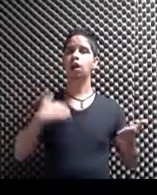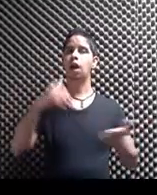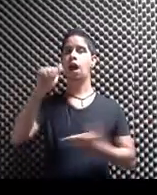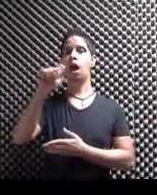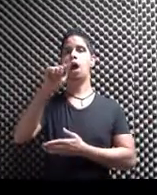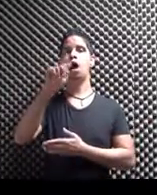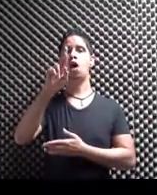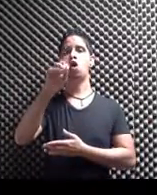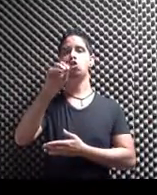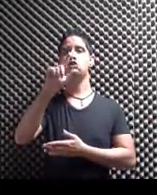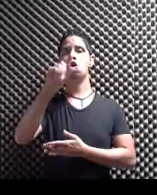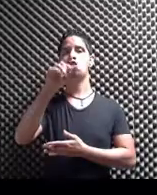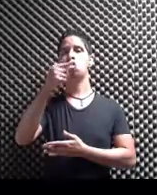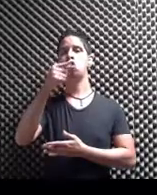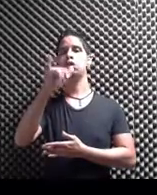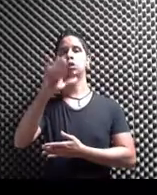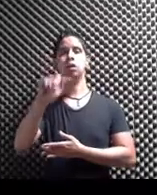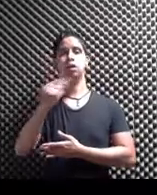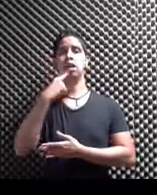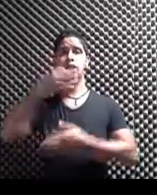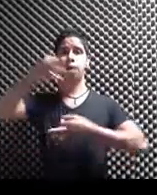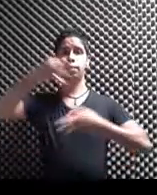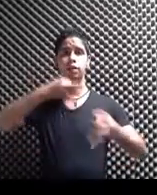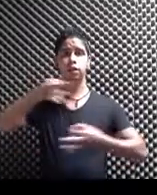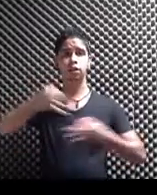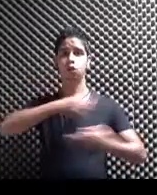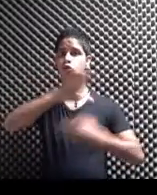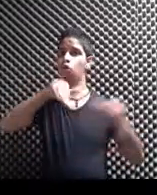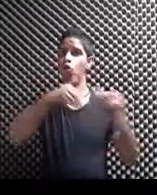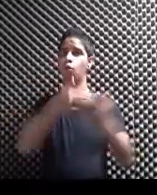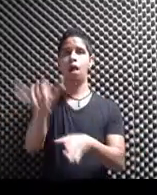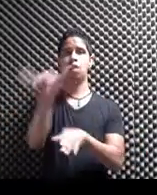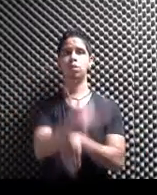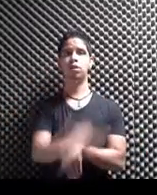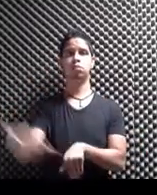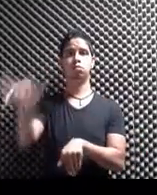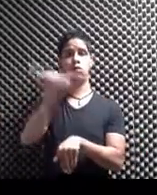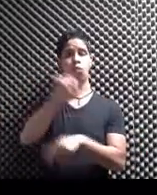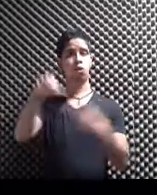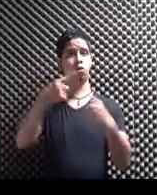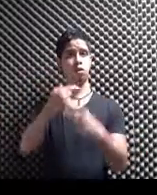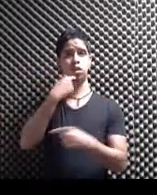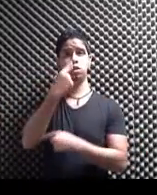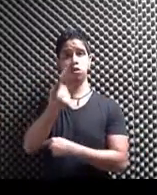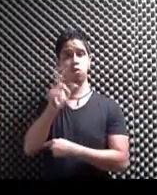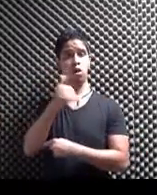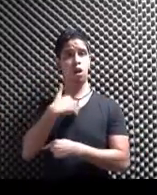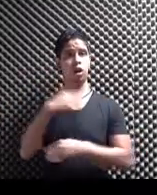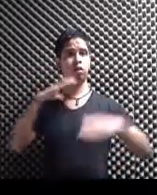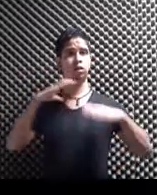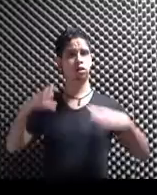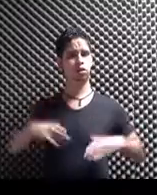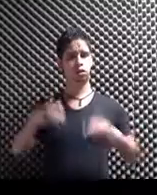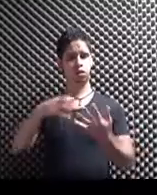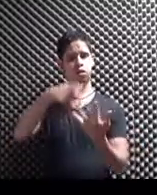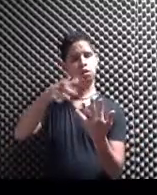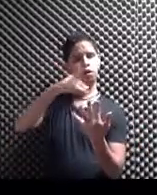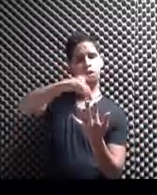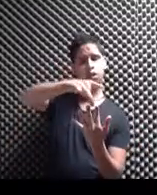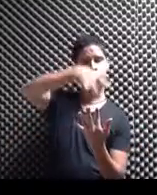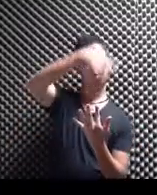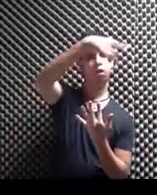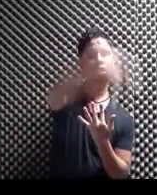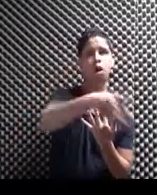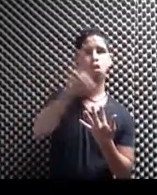psicología tarot se le explique que todo va a lo mismo cuando yo le digo al cliente mira te salió esta carta de acuerdo